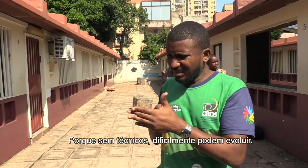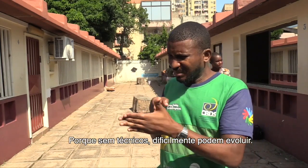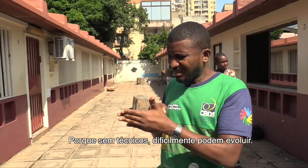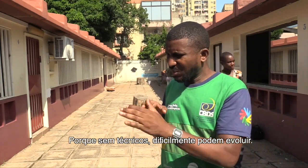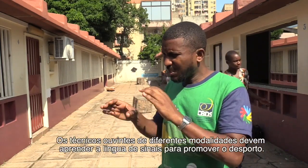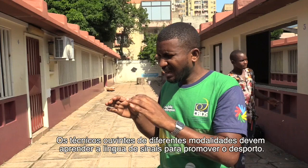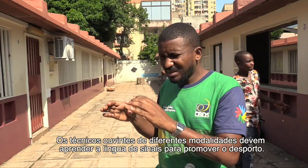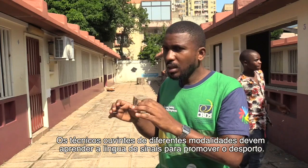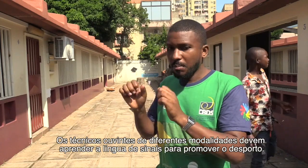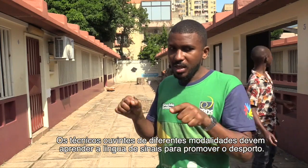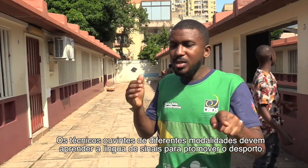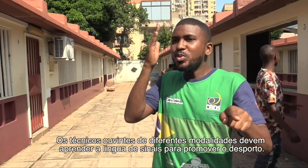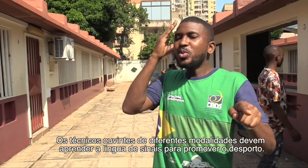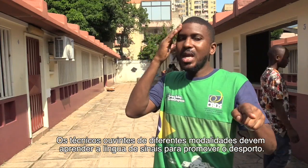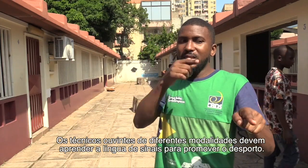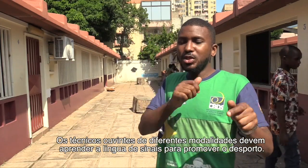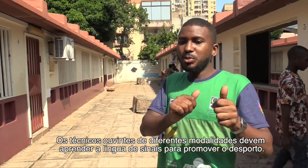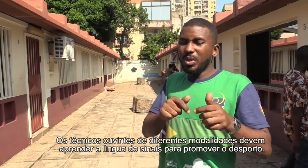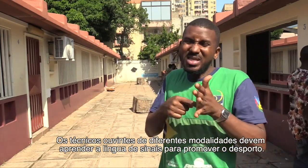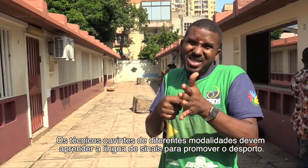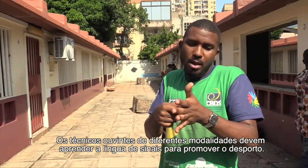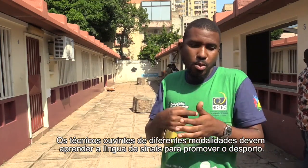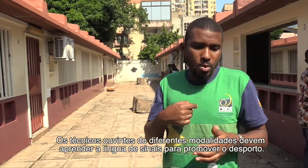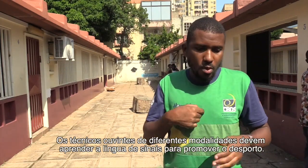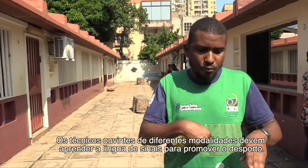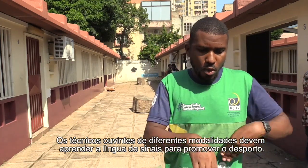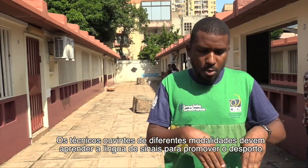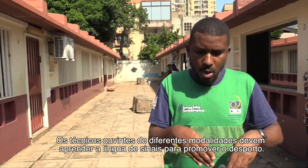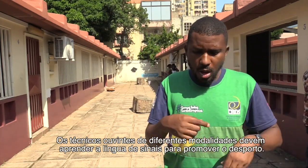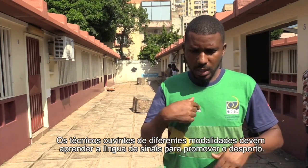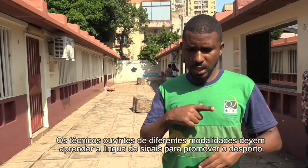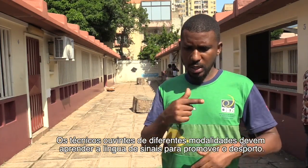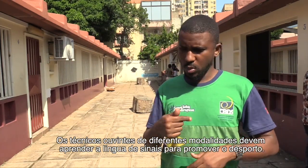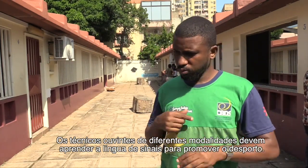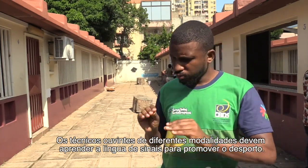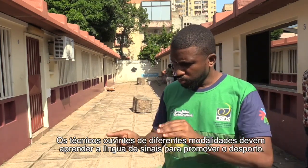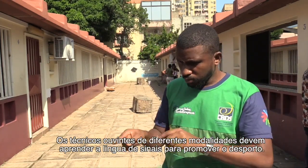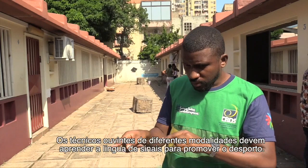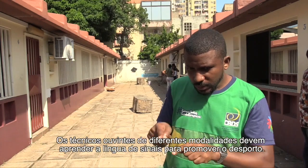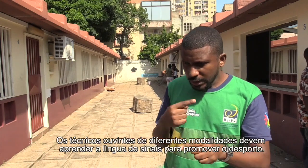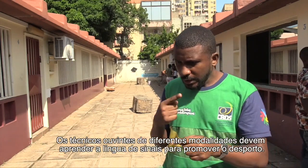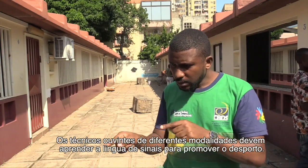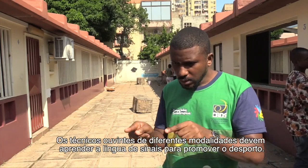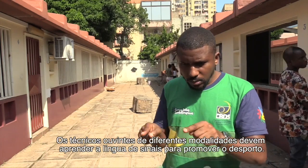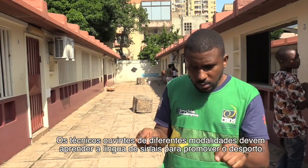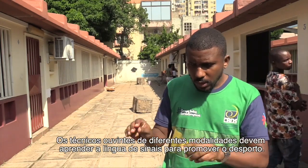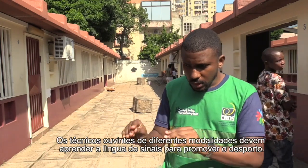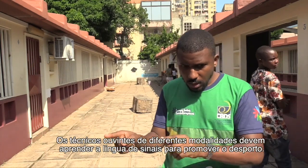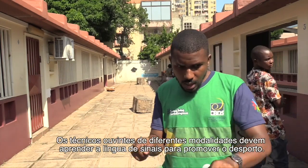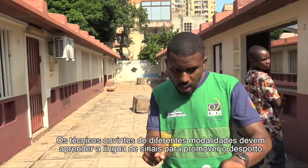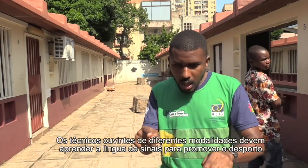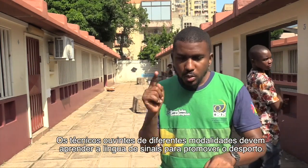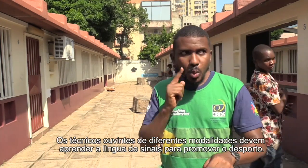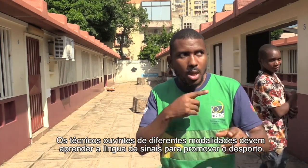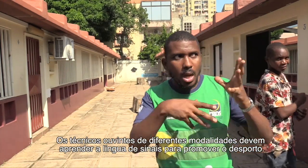evoluir. Então, os técnicos ouvintes de diferentes modalidades devem aprender a língua de sinais para promover o